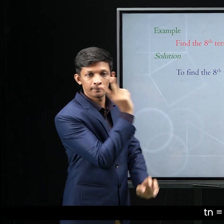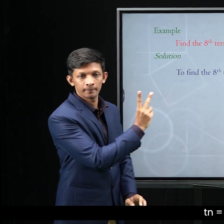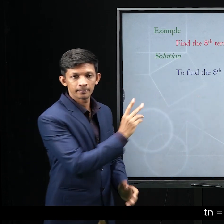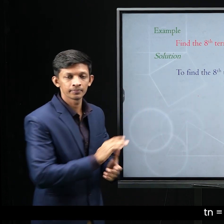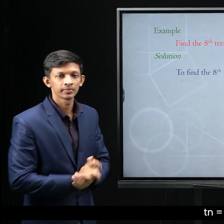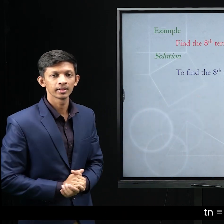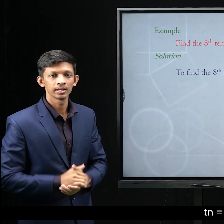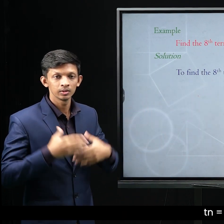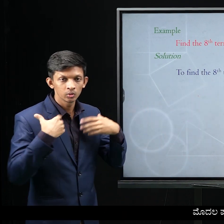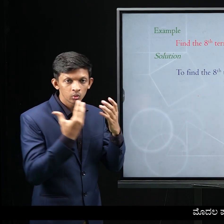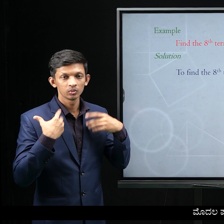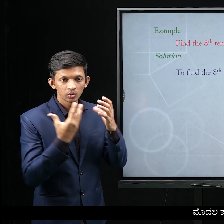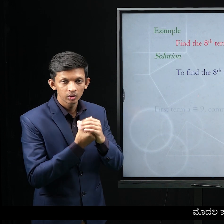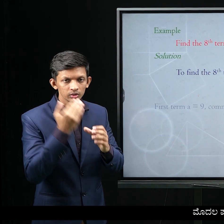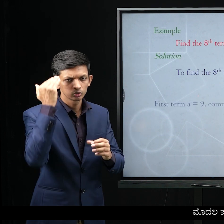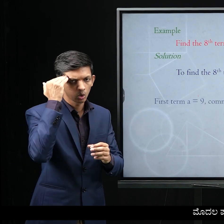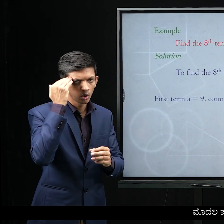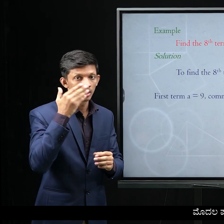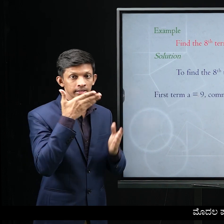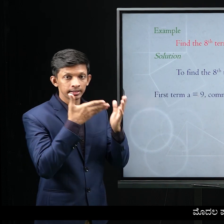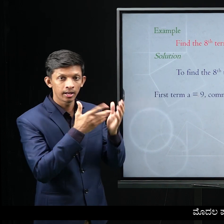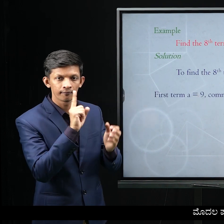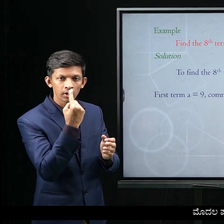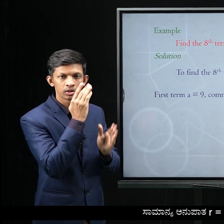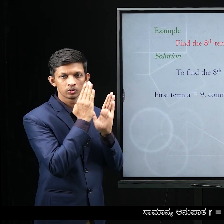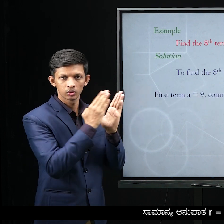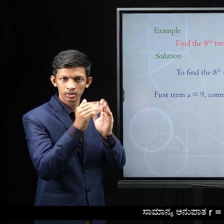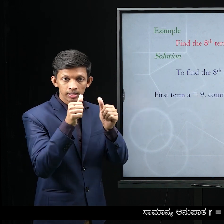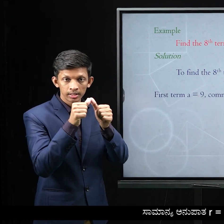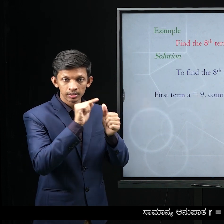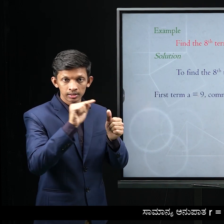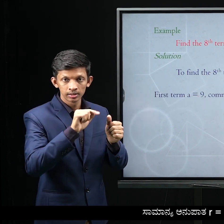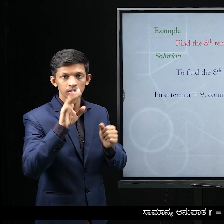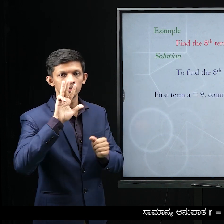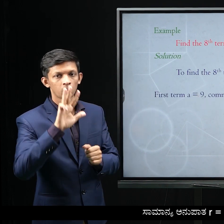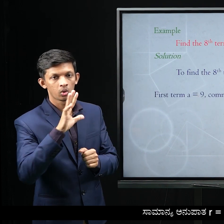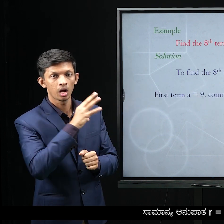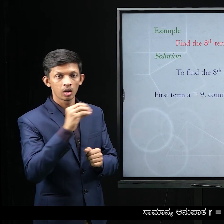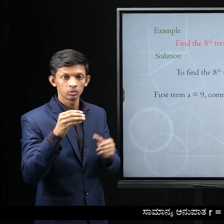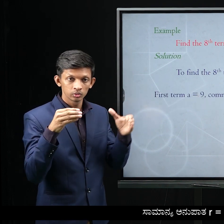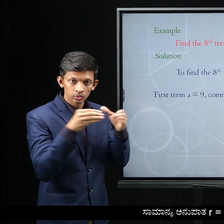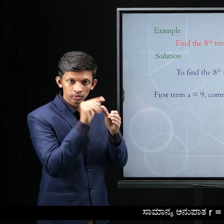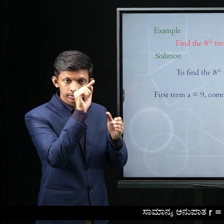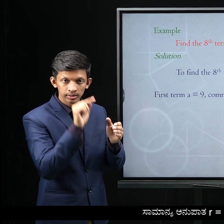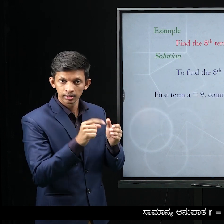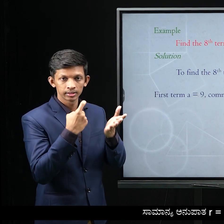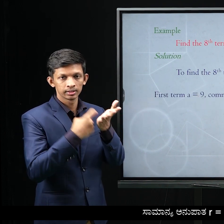ಪವರ್ n ಮೈನಸ್ 1. ಮೊದಲ ಪದ A ಈಕ್ವಲ್ ಟು 9. ಸಾಮಾನ್ಯ ಅನುಪಾತ R ಈಕ್ವಲ್ ಟು T2/T1 ಈಕ್ವಲ್